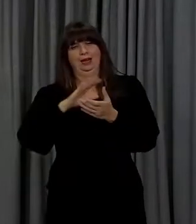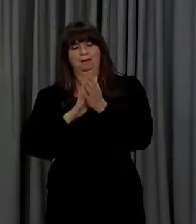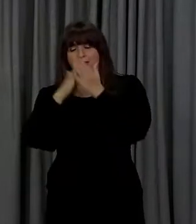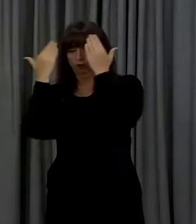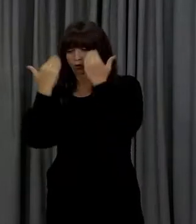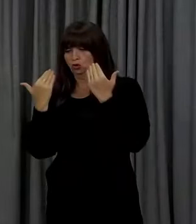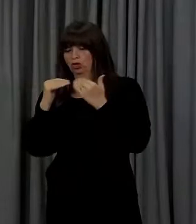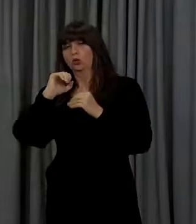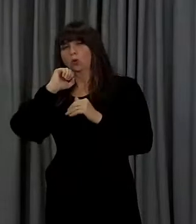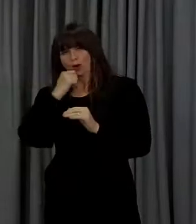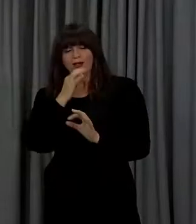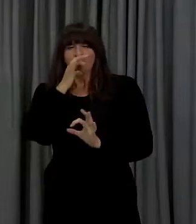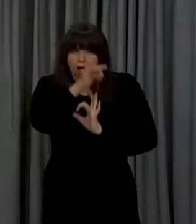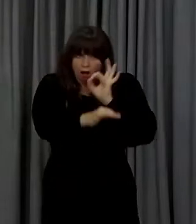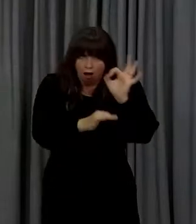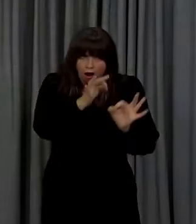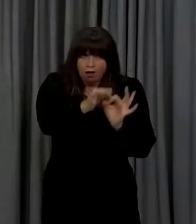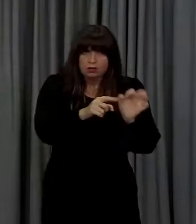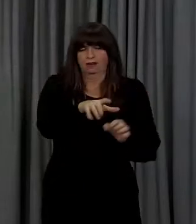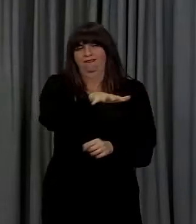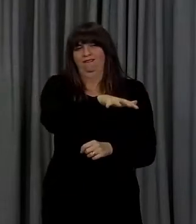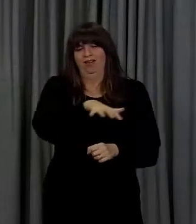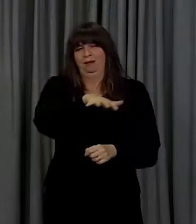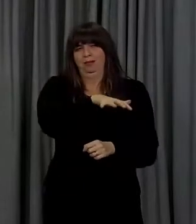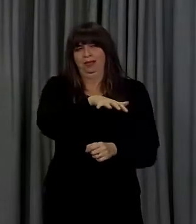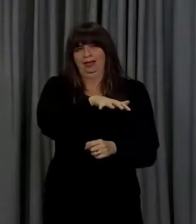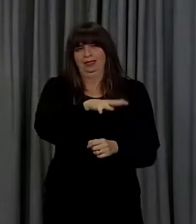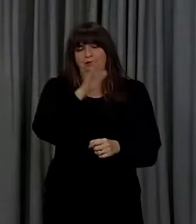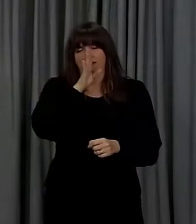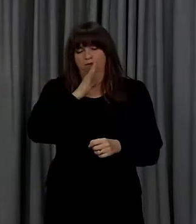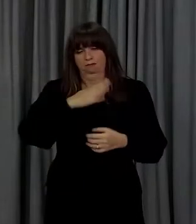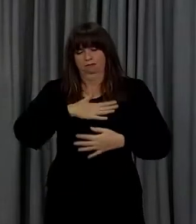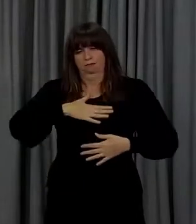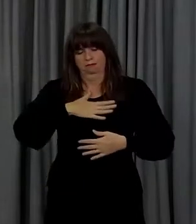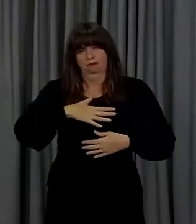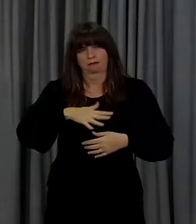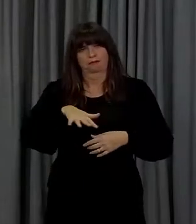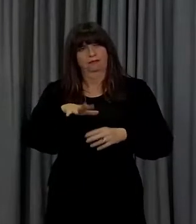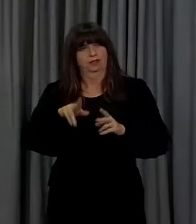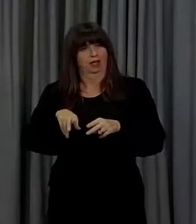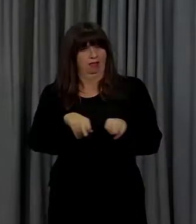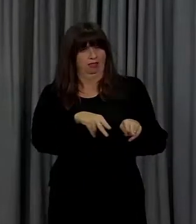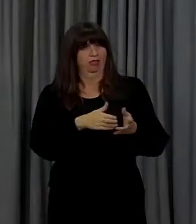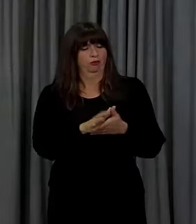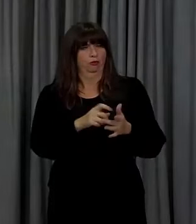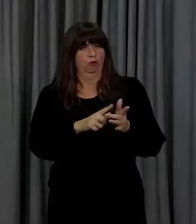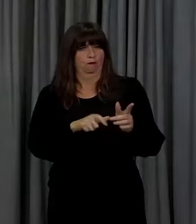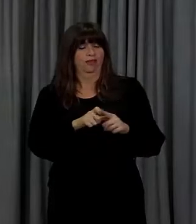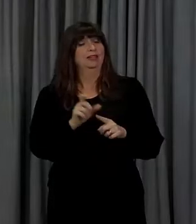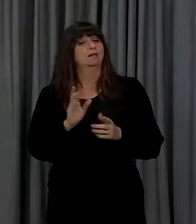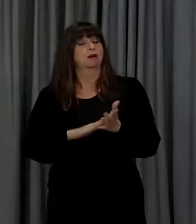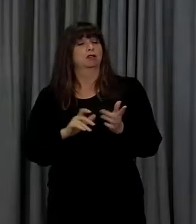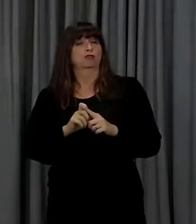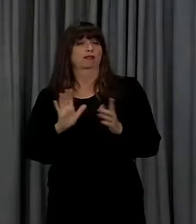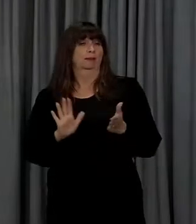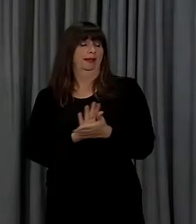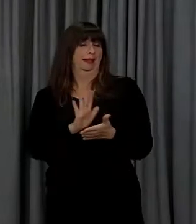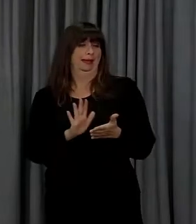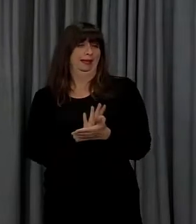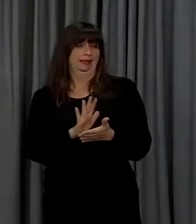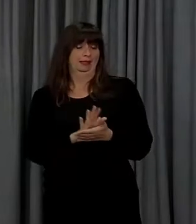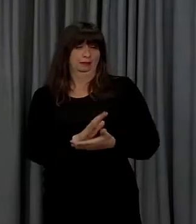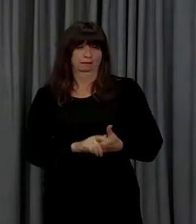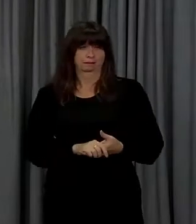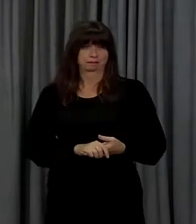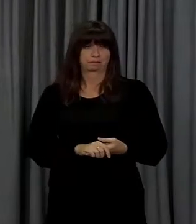Dwi'n meddwl bod hi'n glir bod mae pwrpas y public inquiry yw i wneud yn siŵr ein bod ni yn